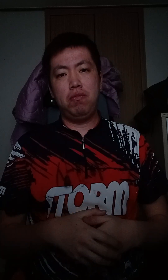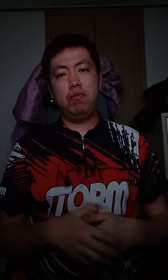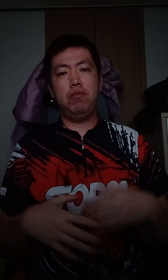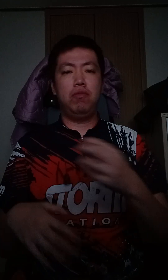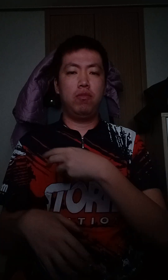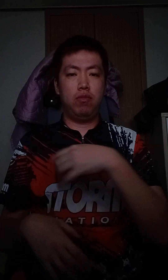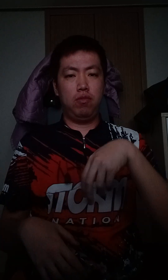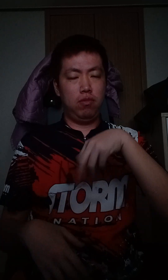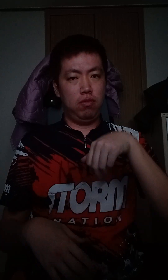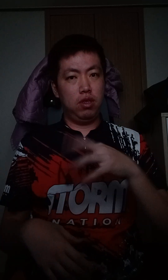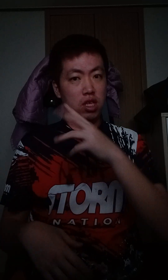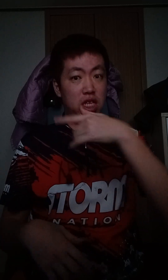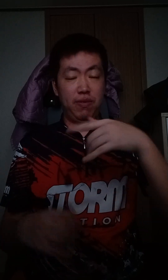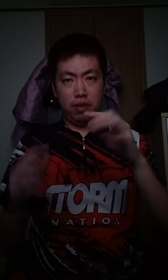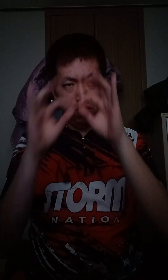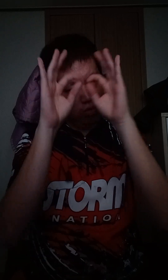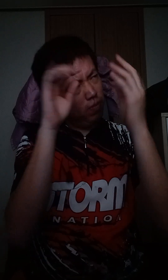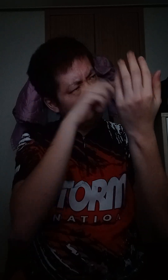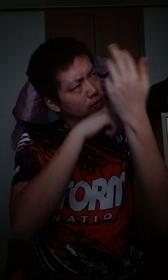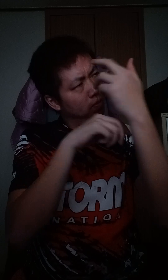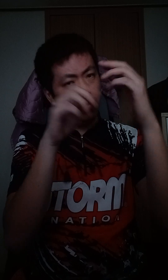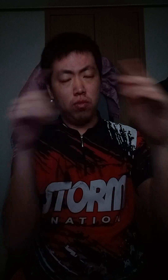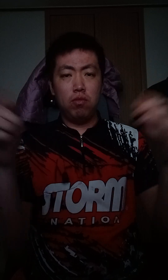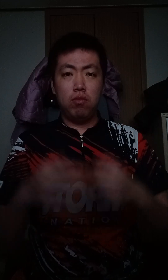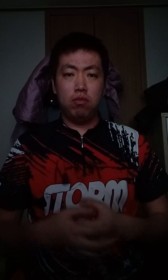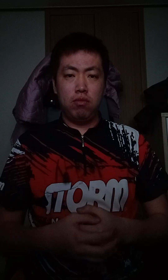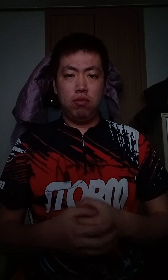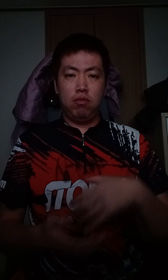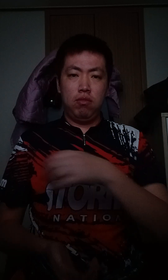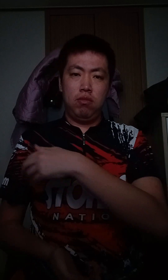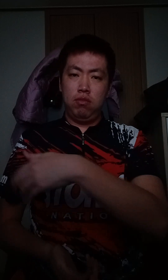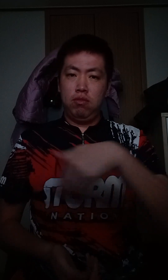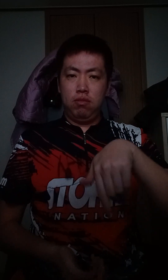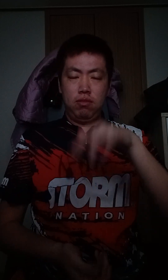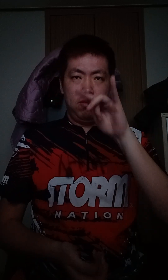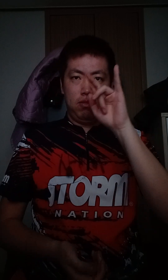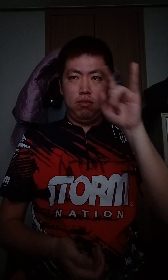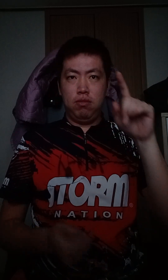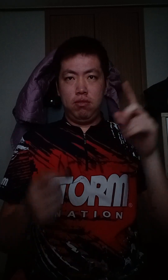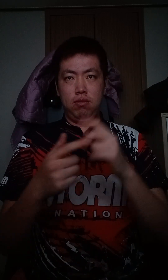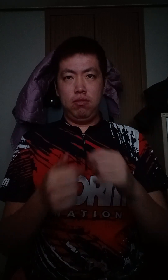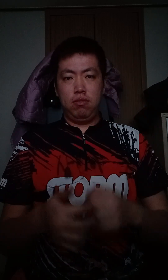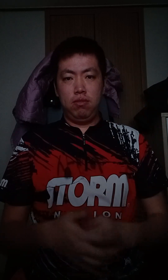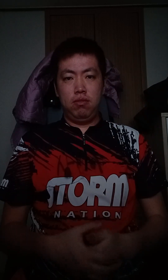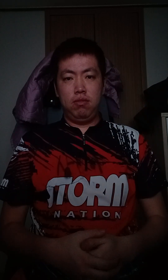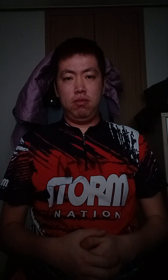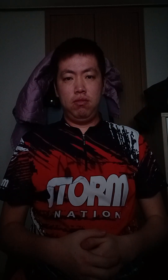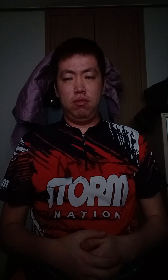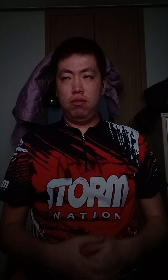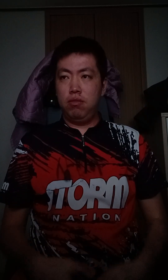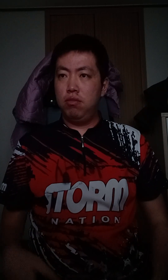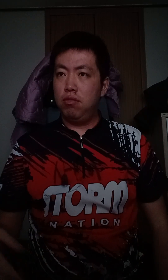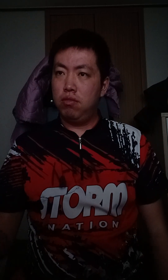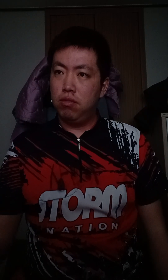블랙박스 화면과 CCTV 영상 등을 토대로 정확한 사고 경위를 조사하고 있습니다. 지금까지 대전 충남 세종